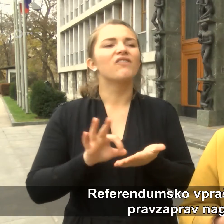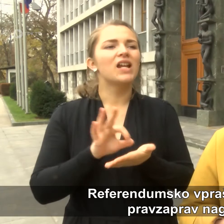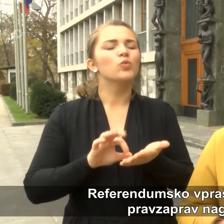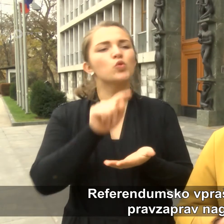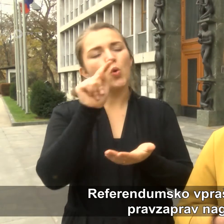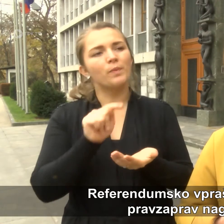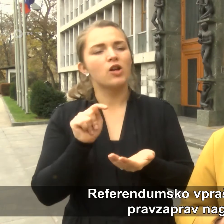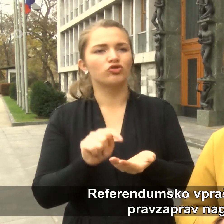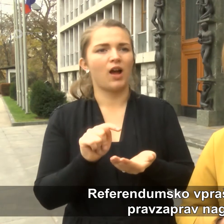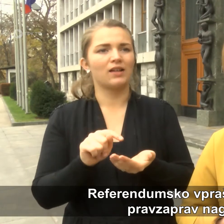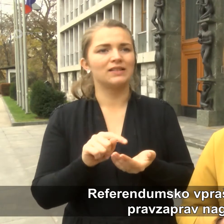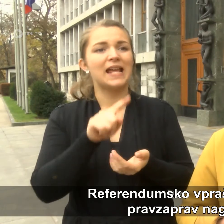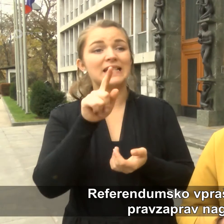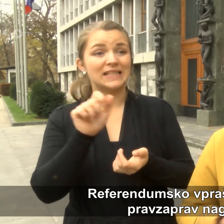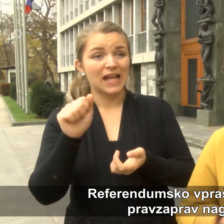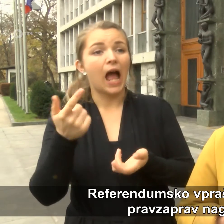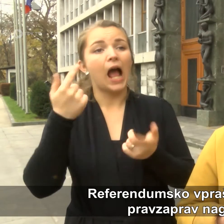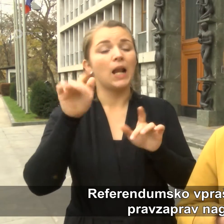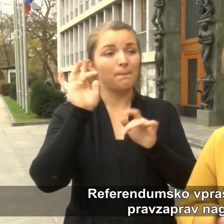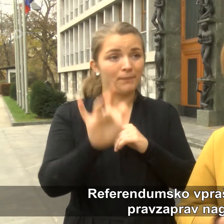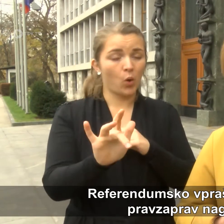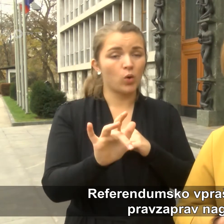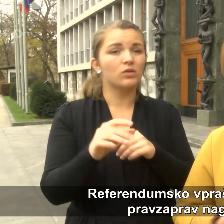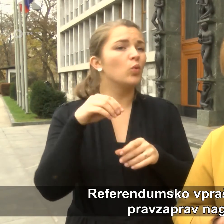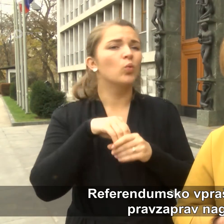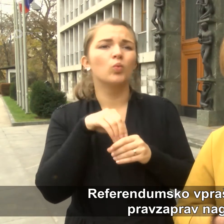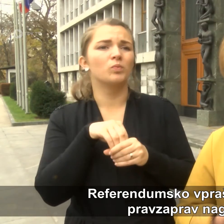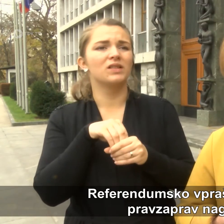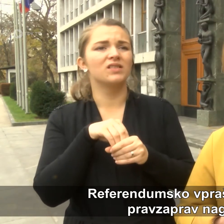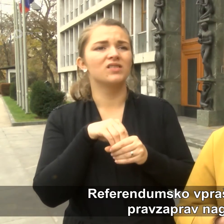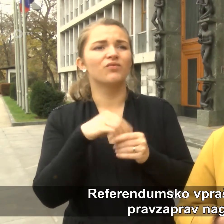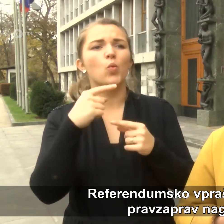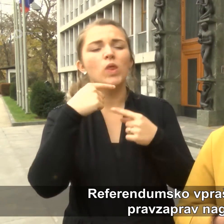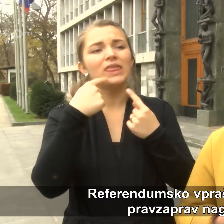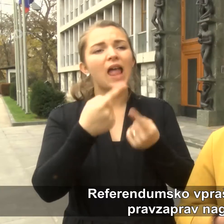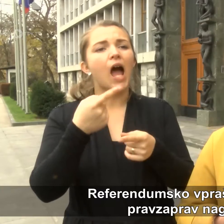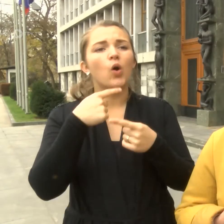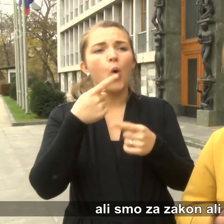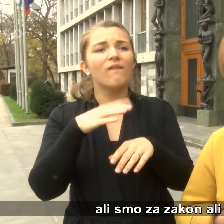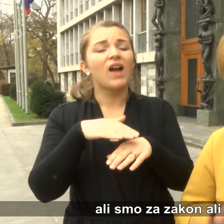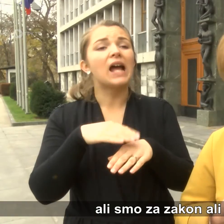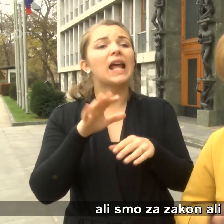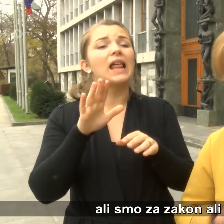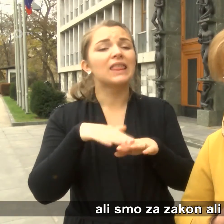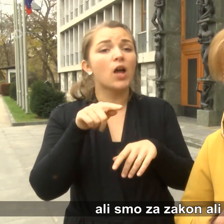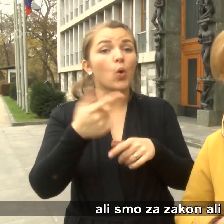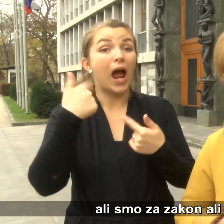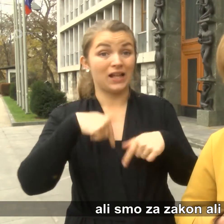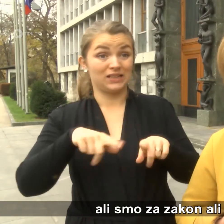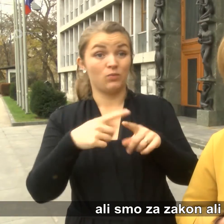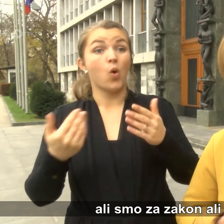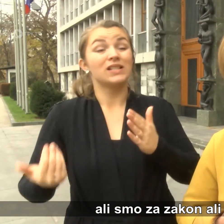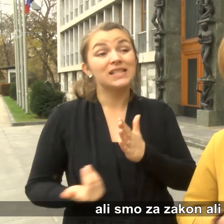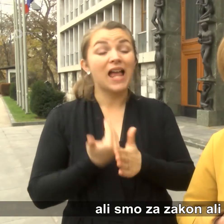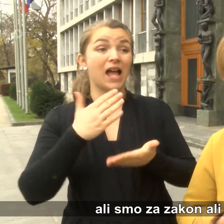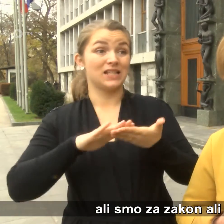Referendumsko vprašanje za ali proti pravzaprav nagovarja na to, ali smo za zakon